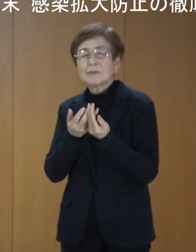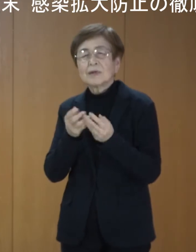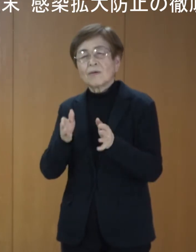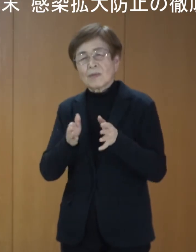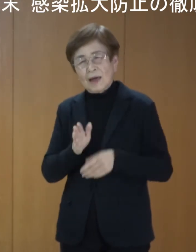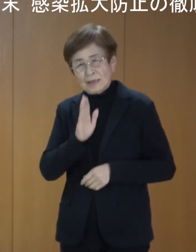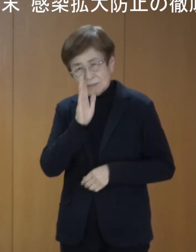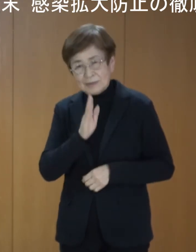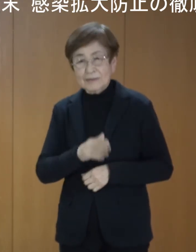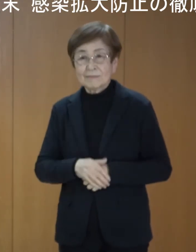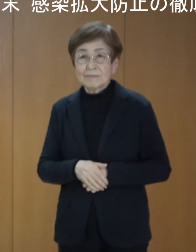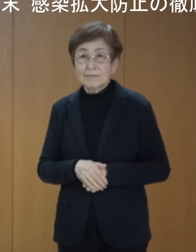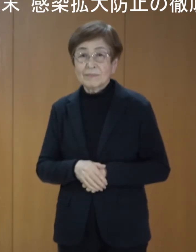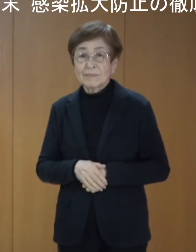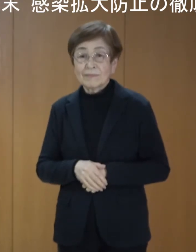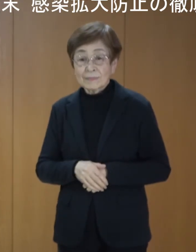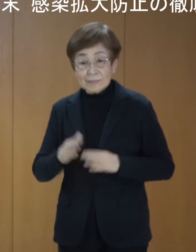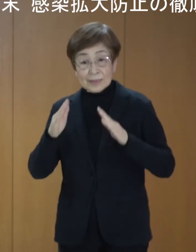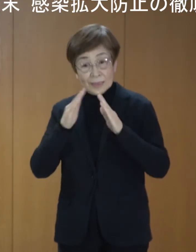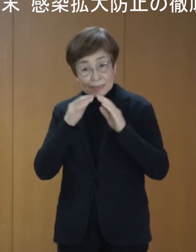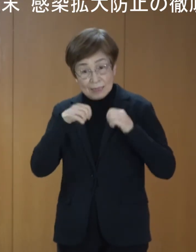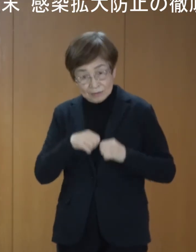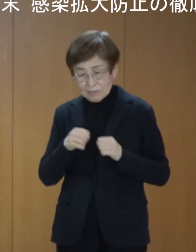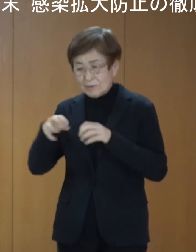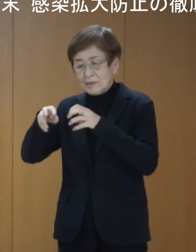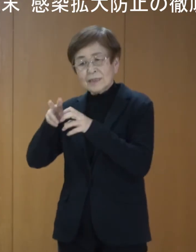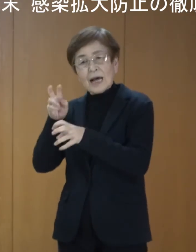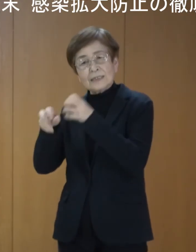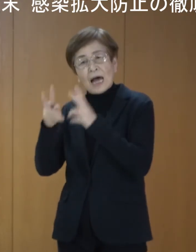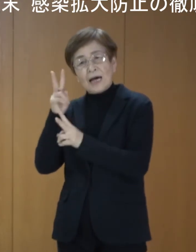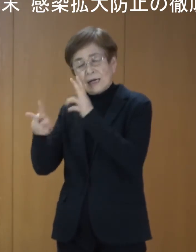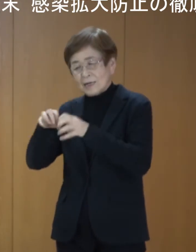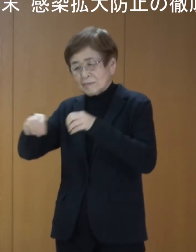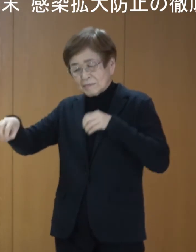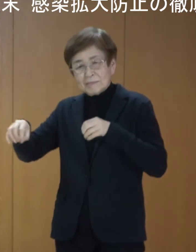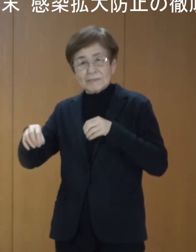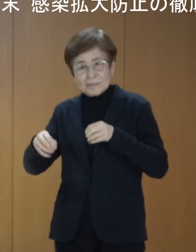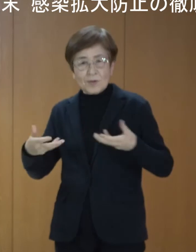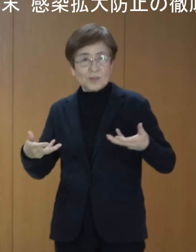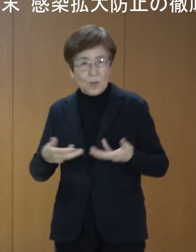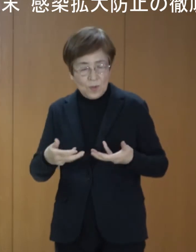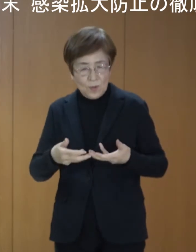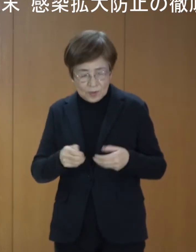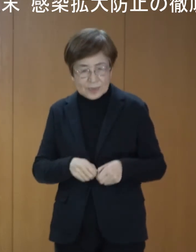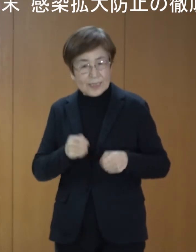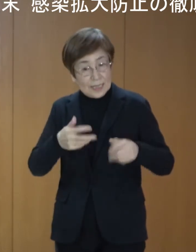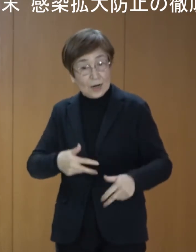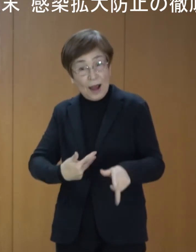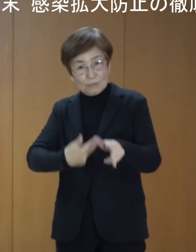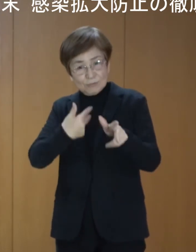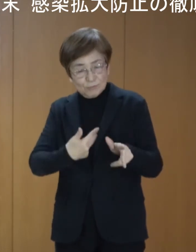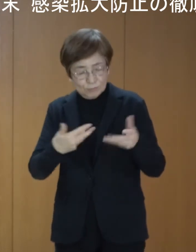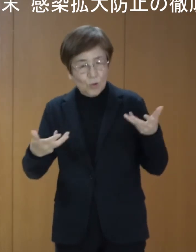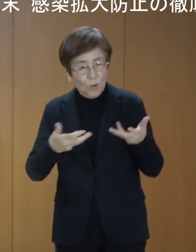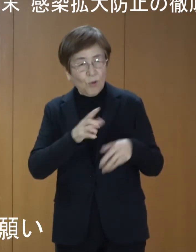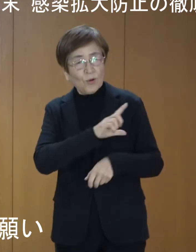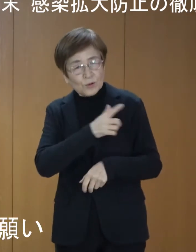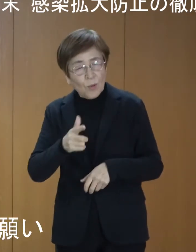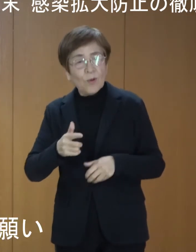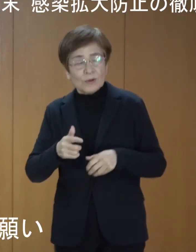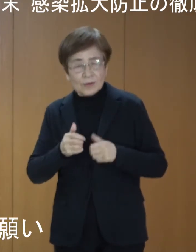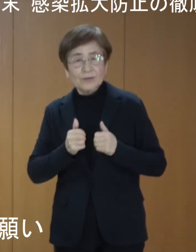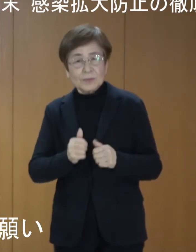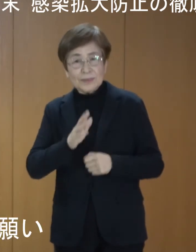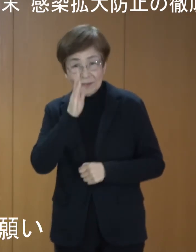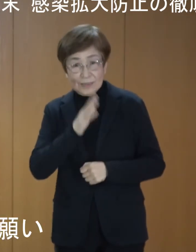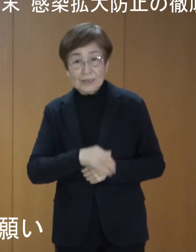お願いします。在宅勤務、テレワークやテレビ会議など一層取り組んでください。次